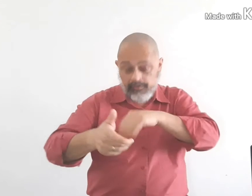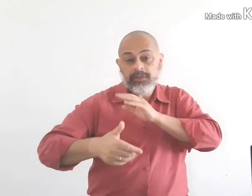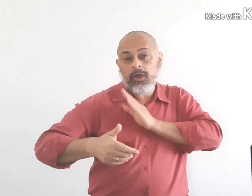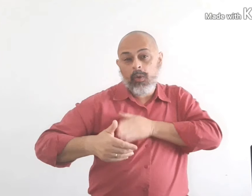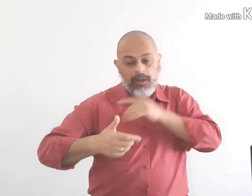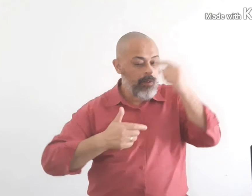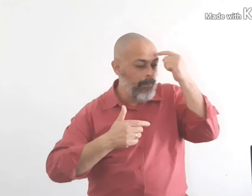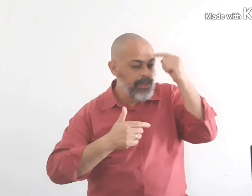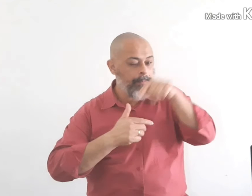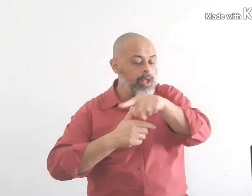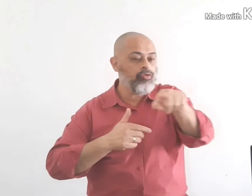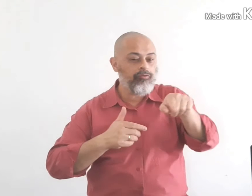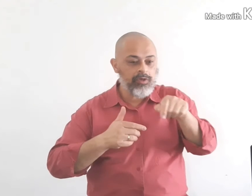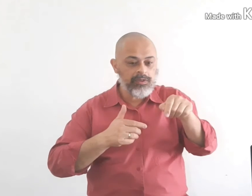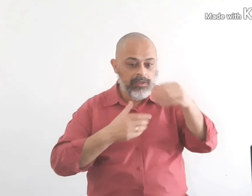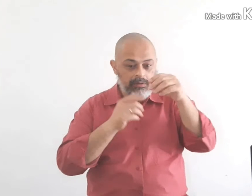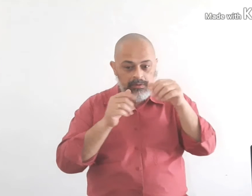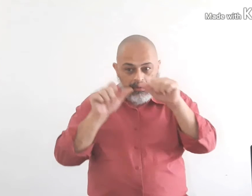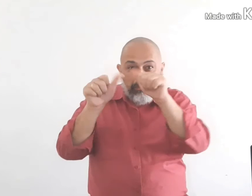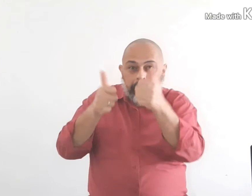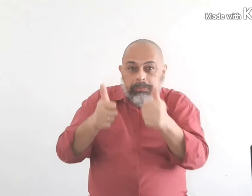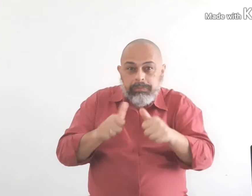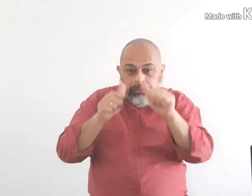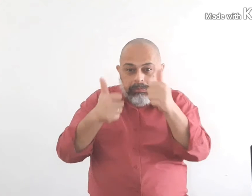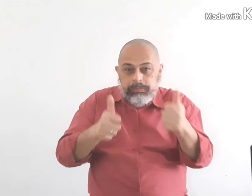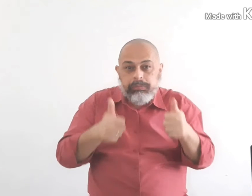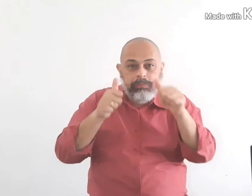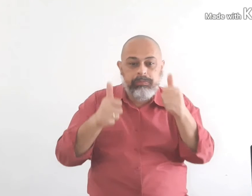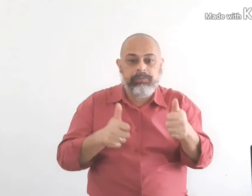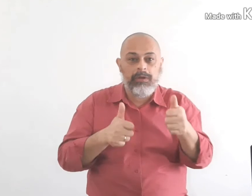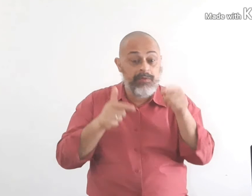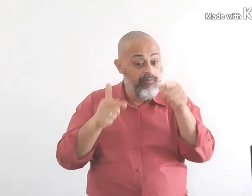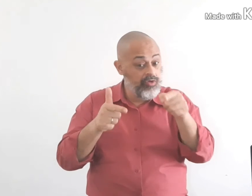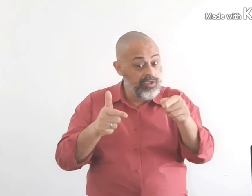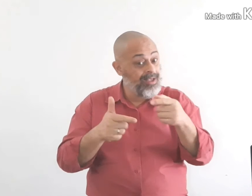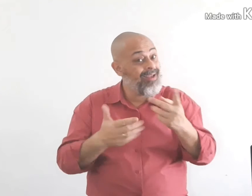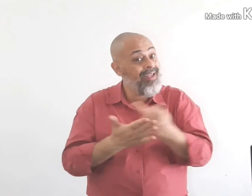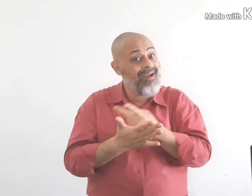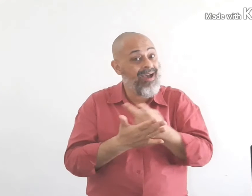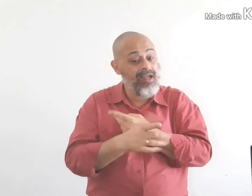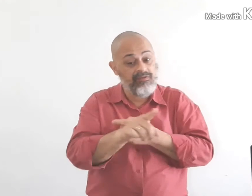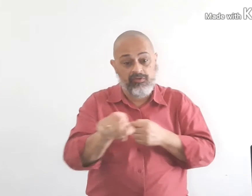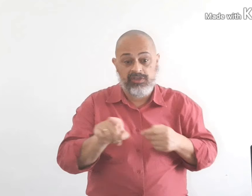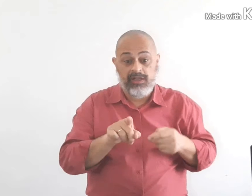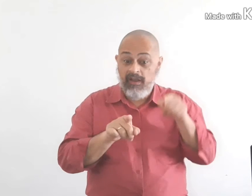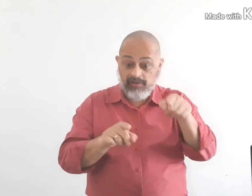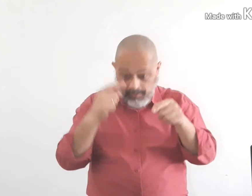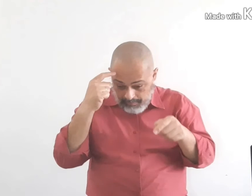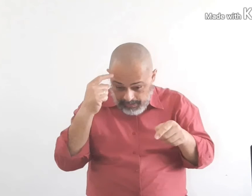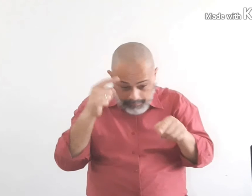tropeço para a iniquidade, que sempre tem eles diante de si. Acaso permitirei que eles